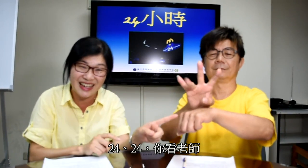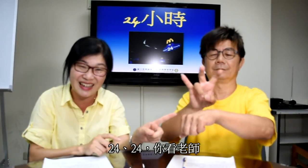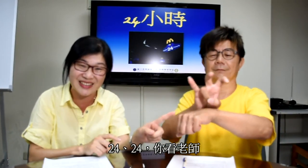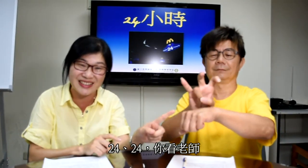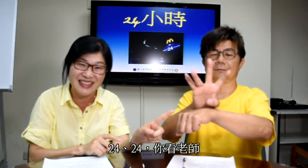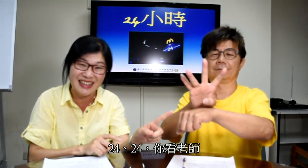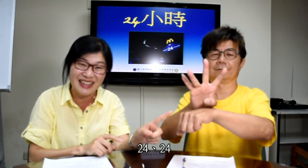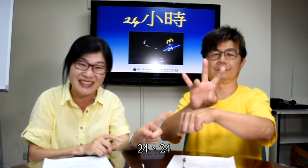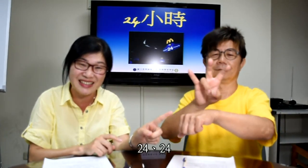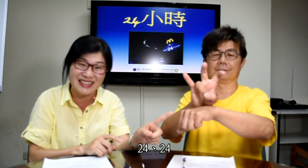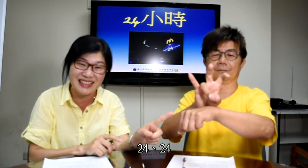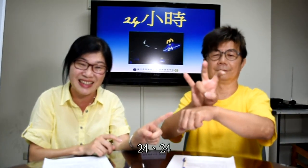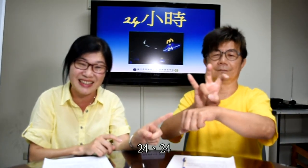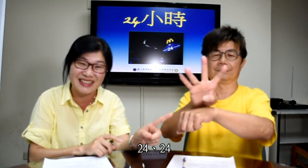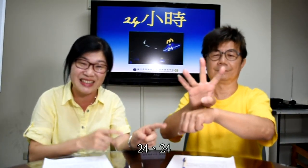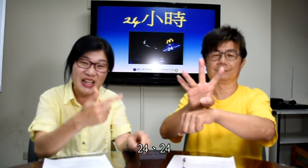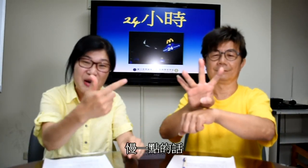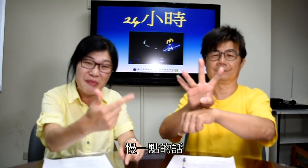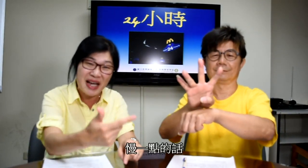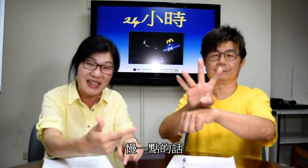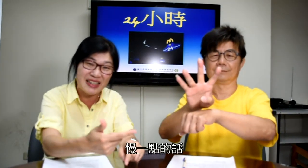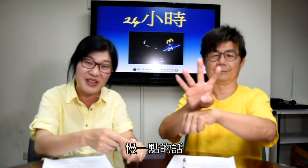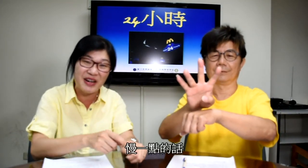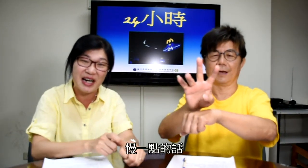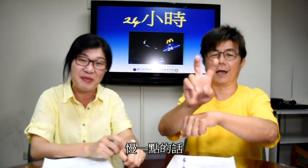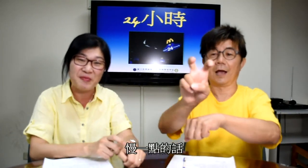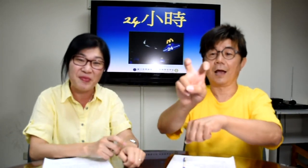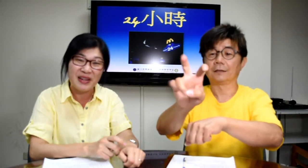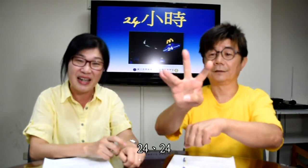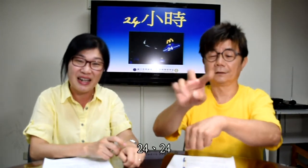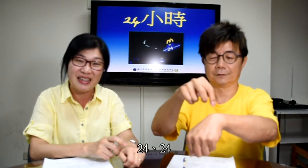老师，24，24，慢一点的话，